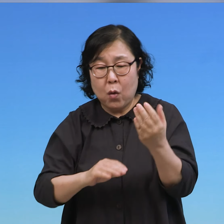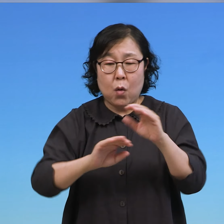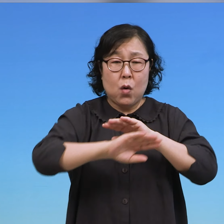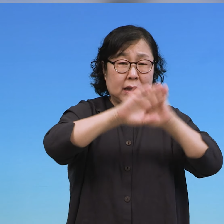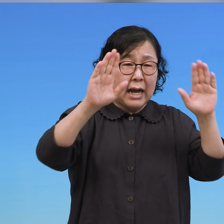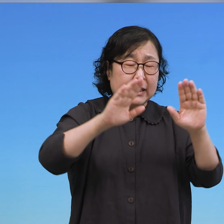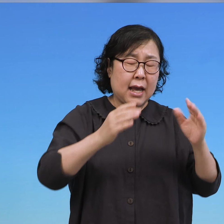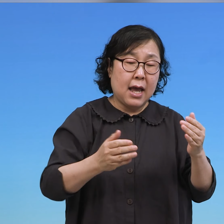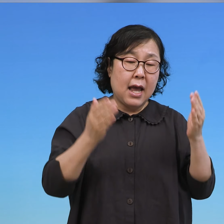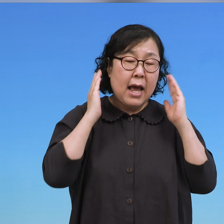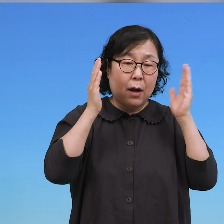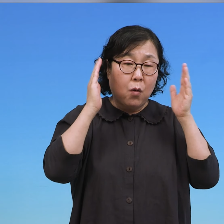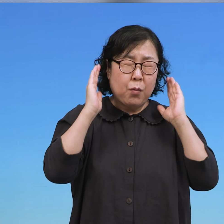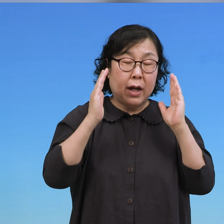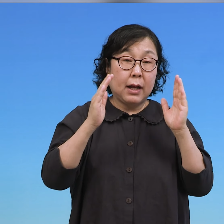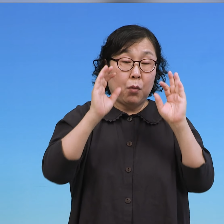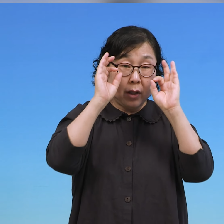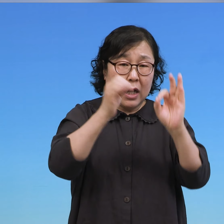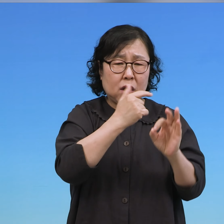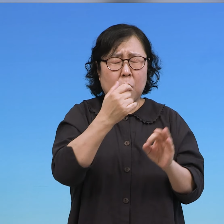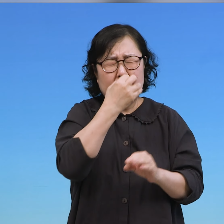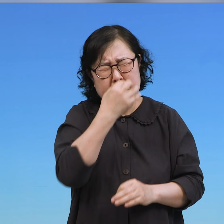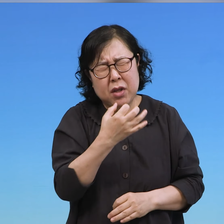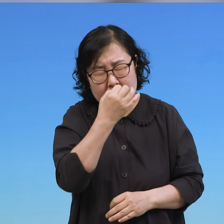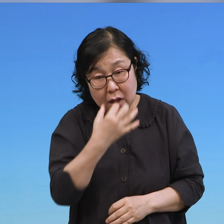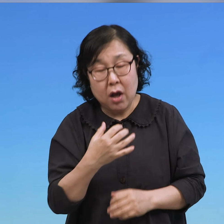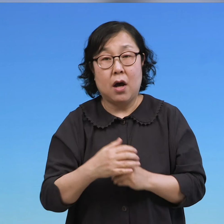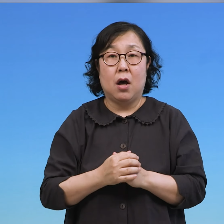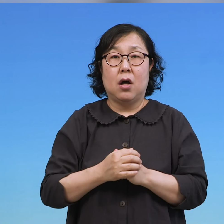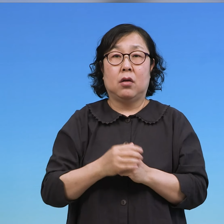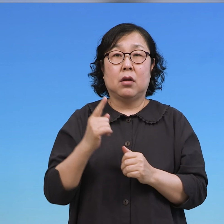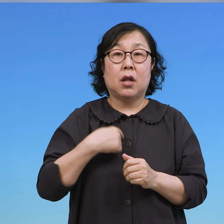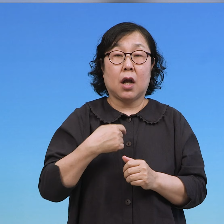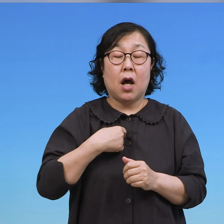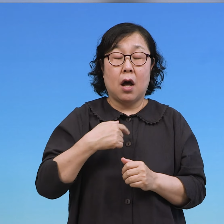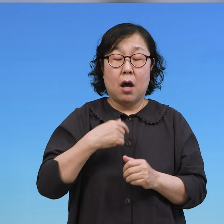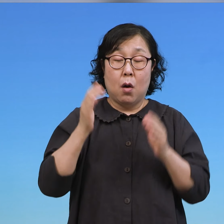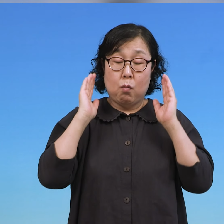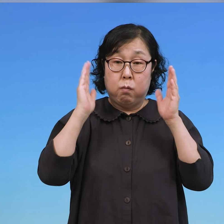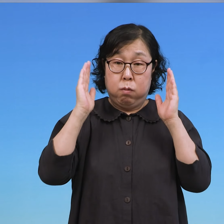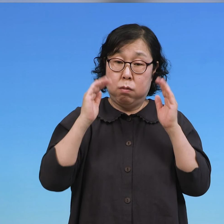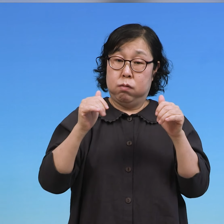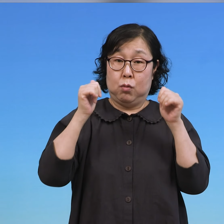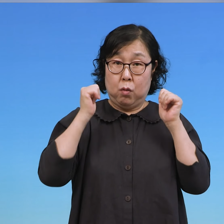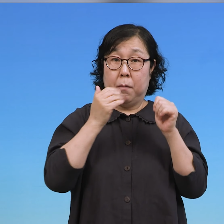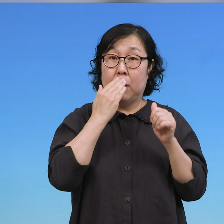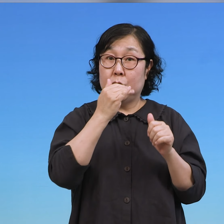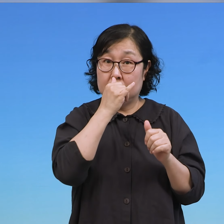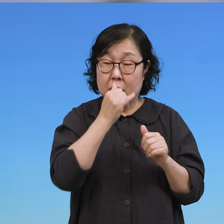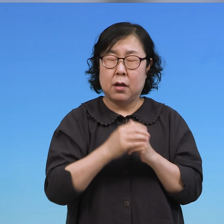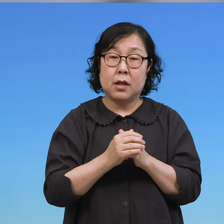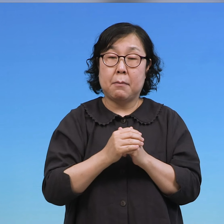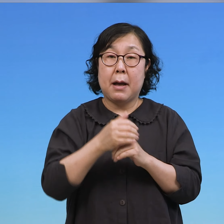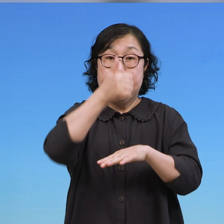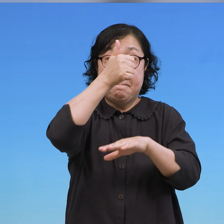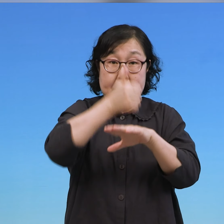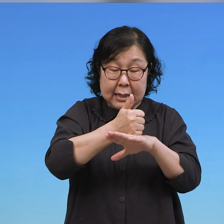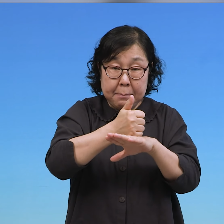내가 대학을 졸업하겠나 그러고 있었는데, 그래도 이제 또 졸업이 되더라고요. 그래서 맨